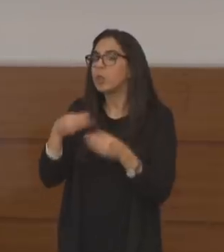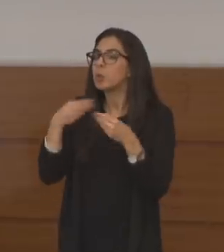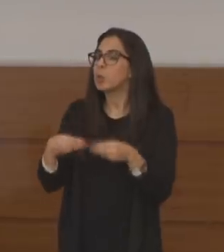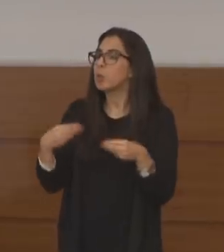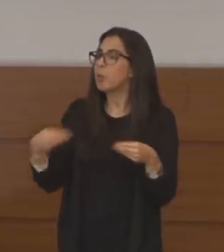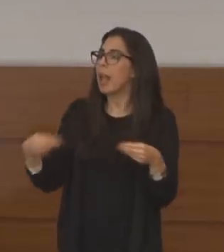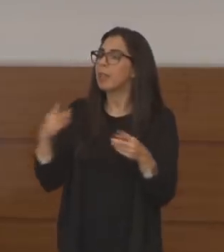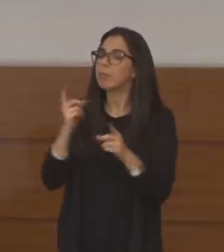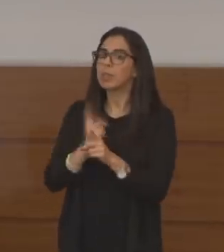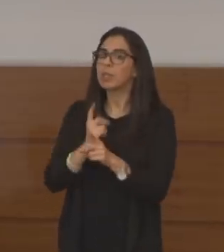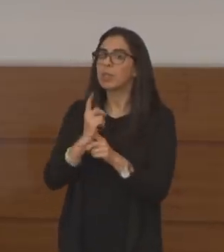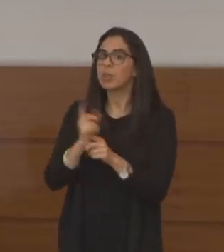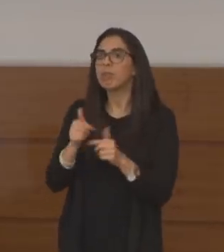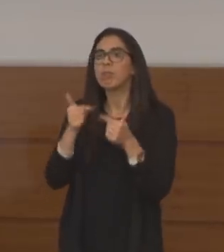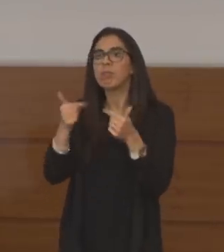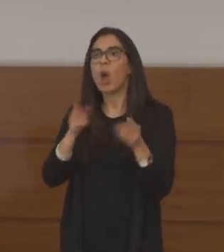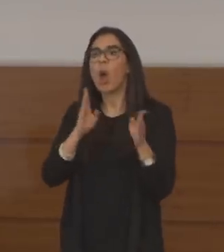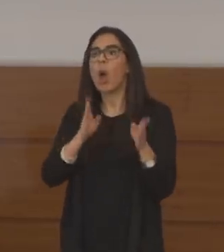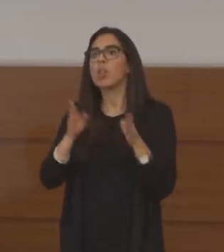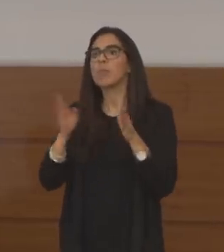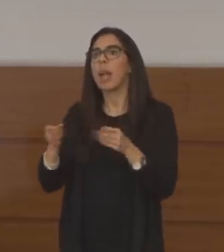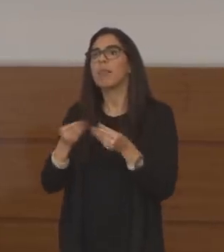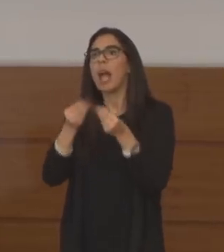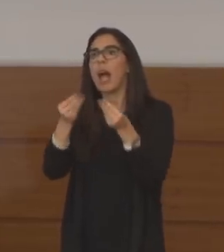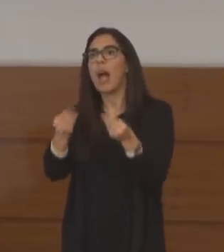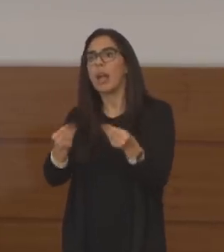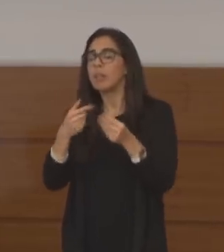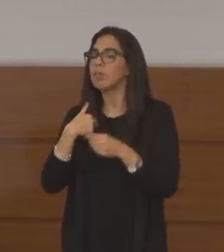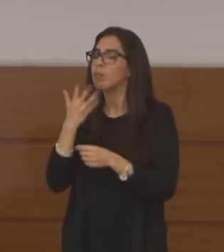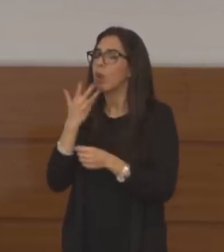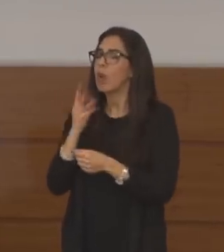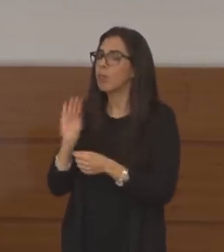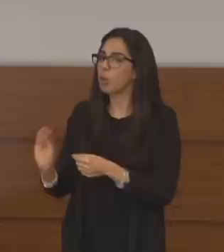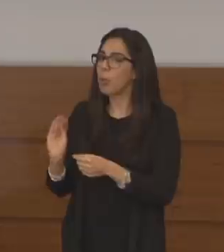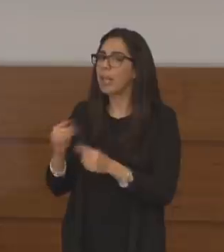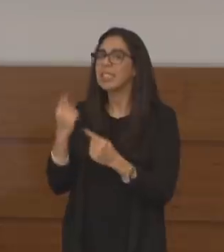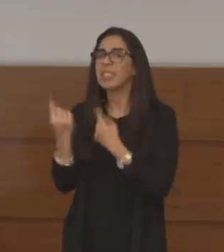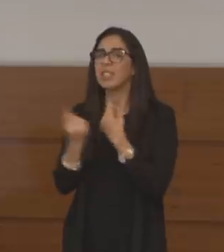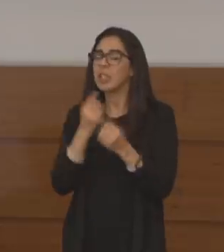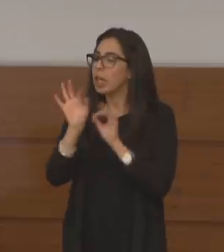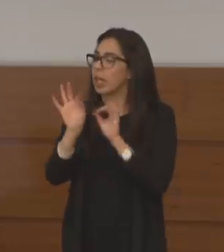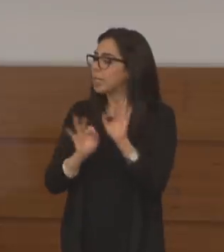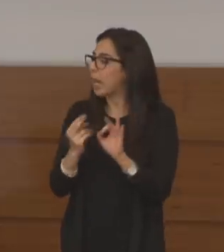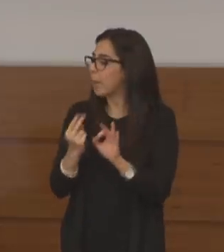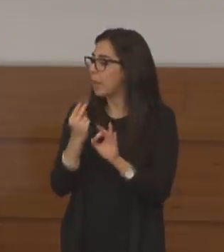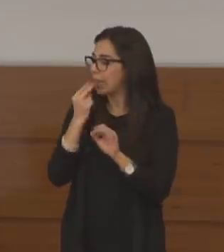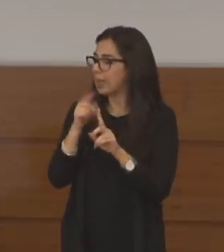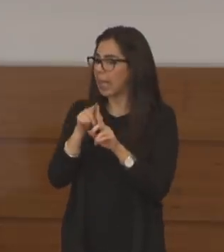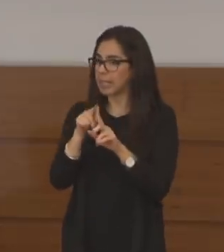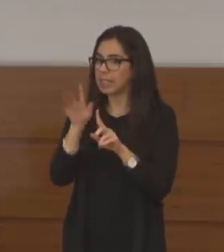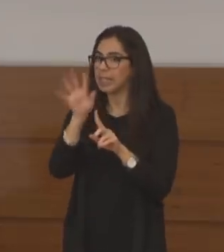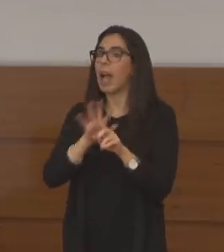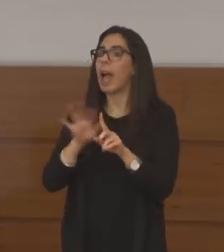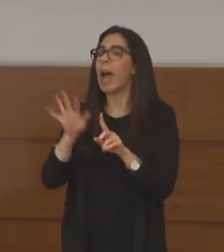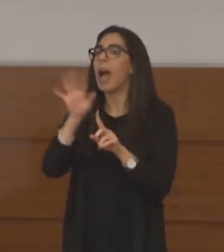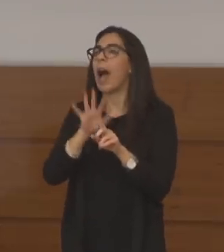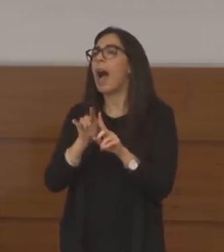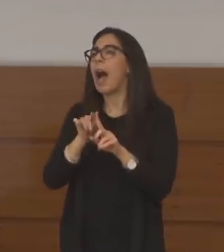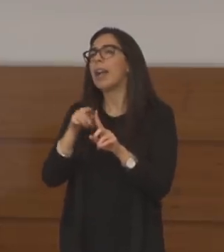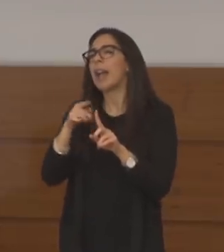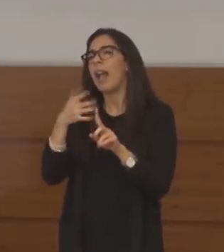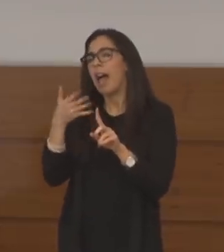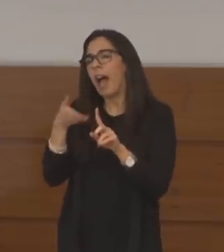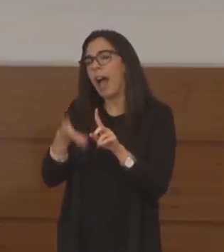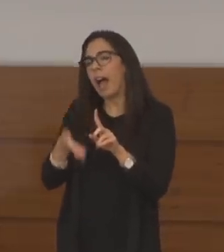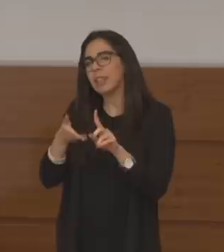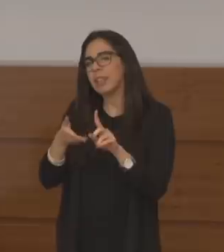per le strutture sanitarie le chiedo qual è la situazione delle terapie intensive delle aree diciamo così meno esposte anche se oggi